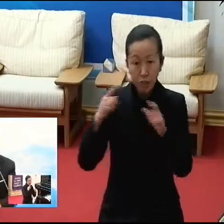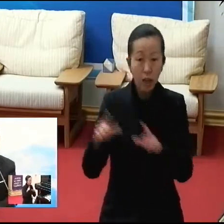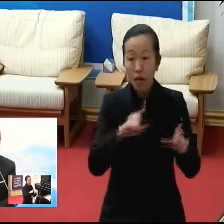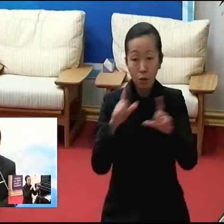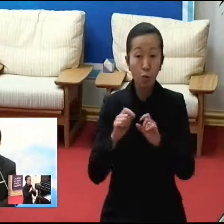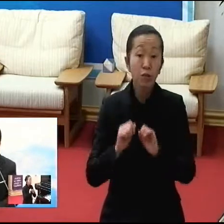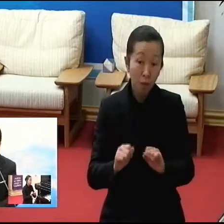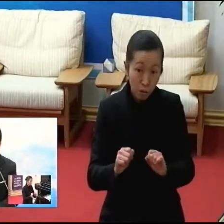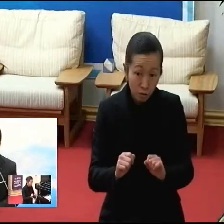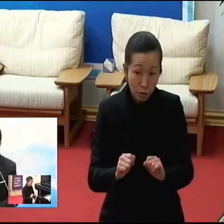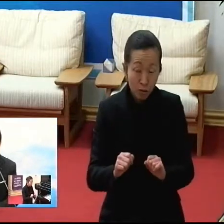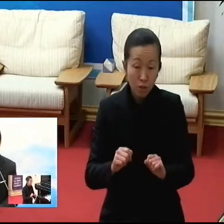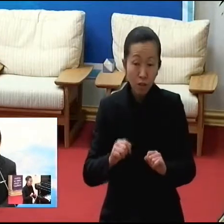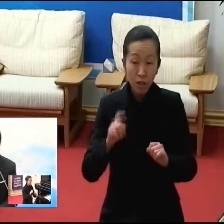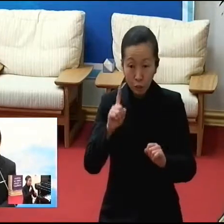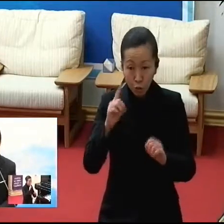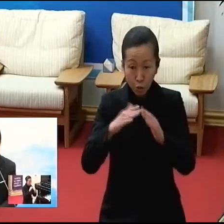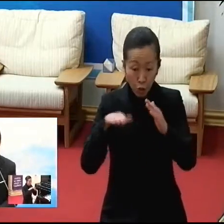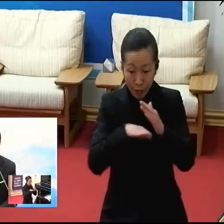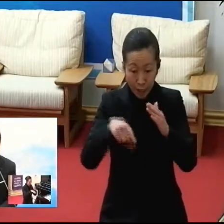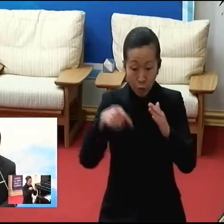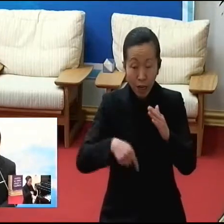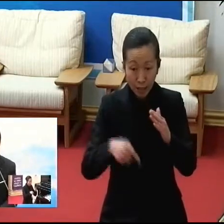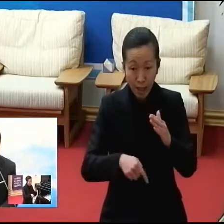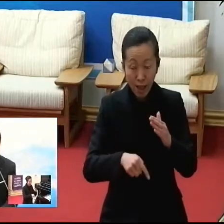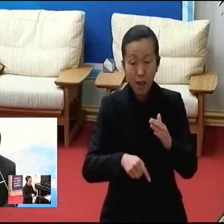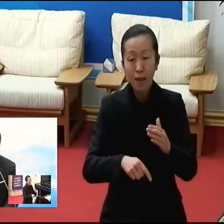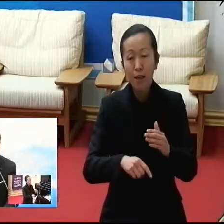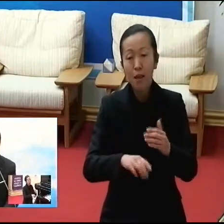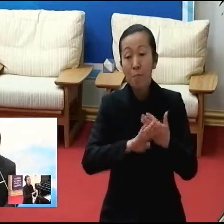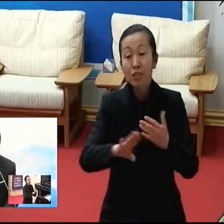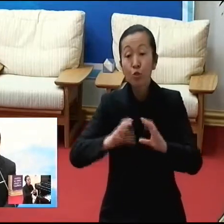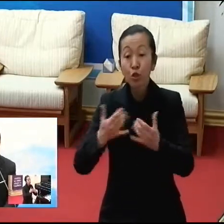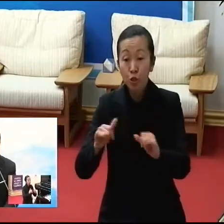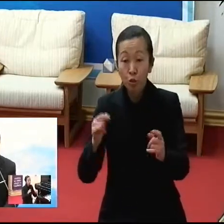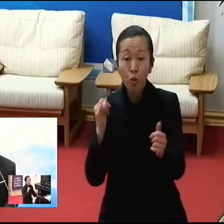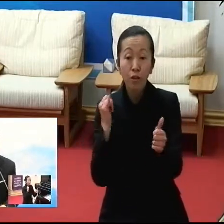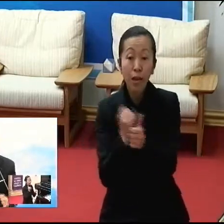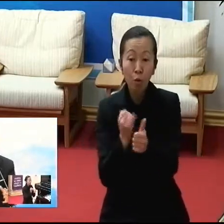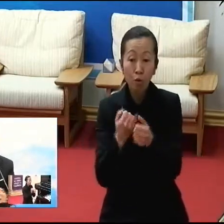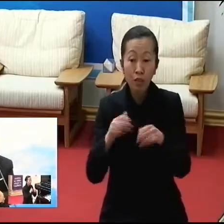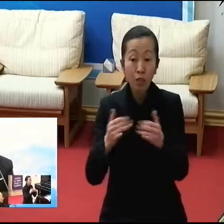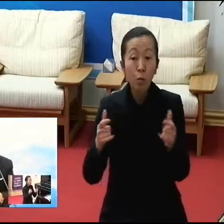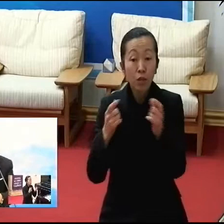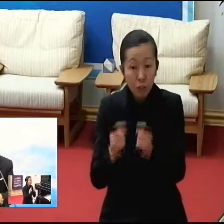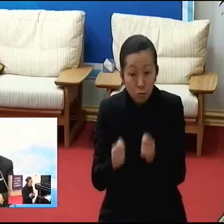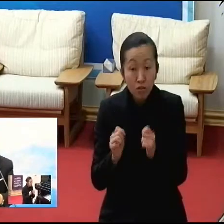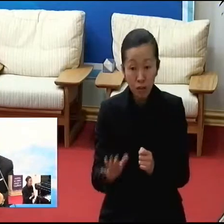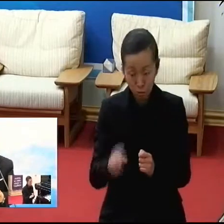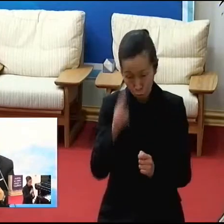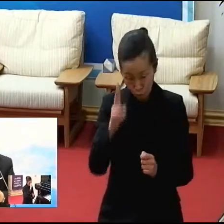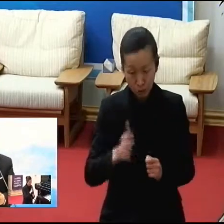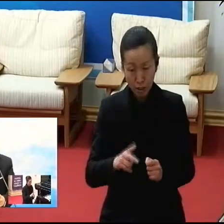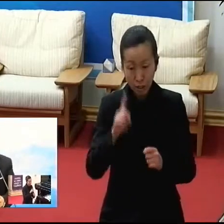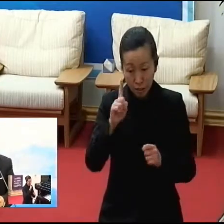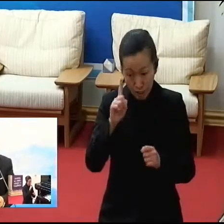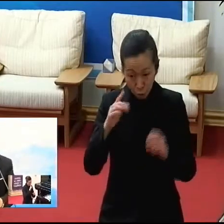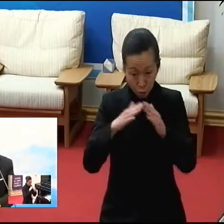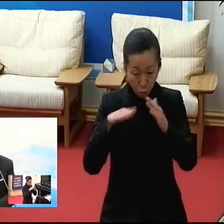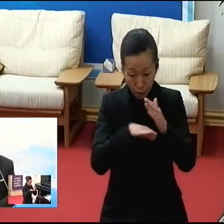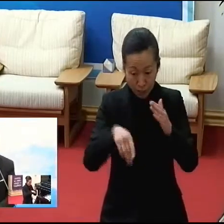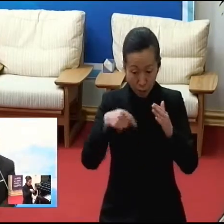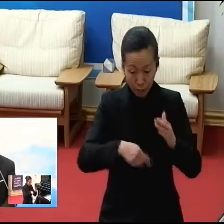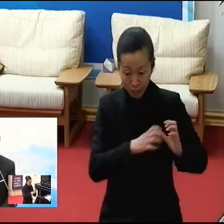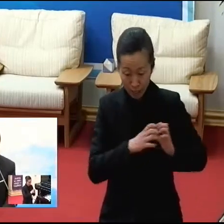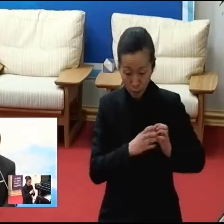모여도 갈등이 생기는데 一つの民族が集まっても葛藤が生じるのに 이 다민족이 모여 있으니까 이제 더 갈등이 있는